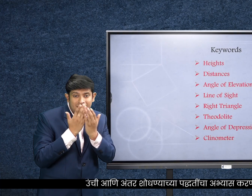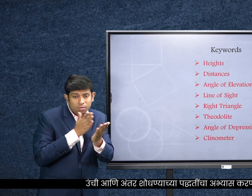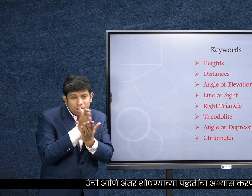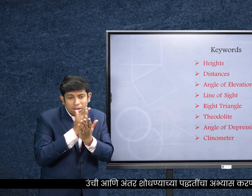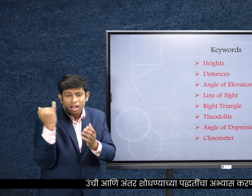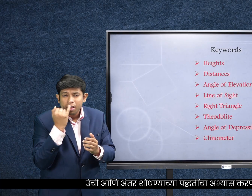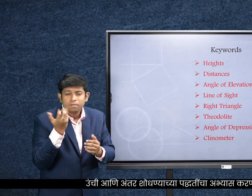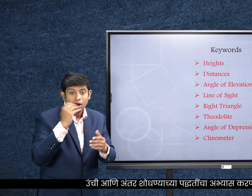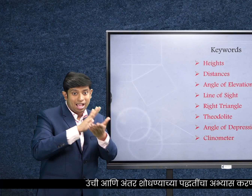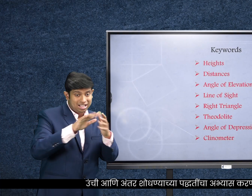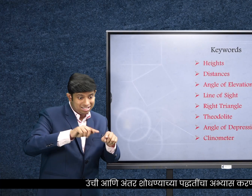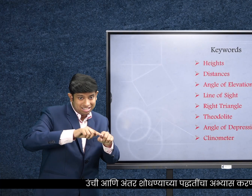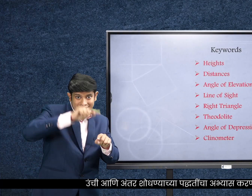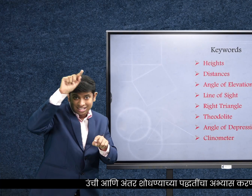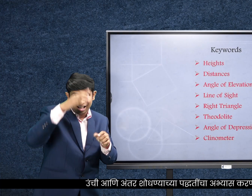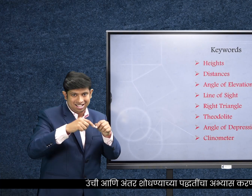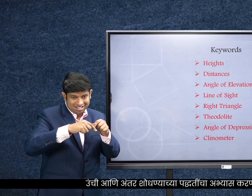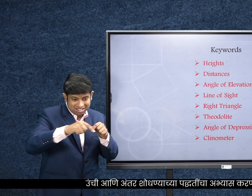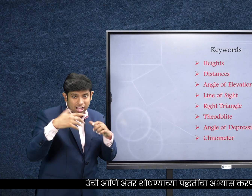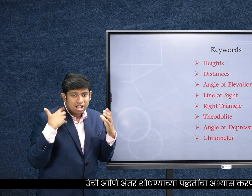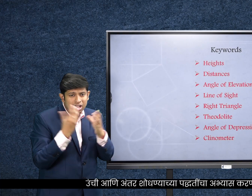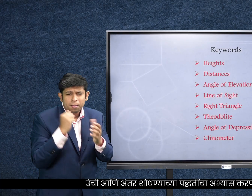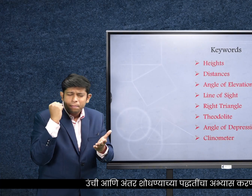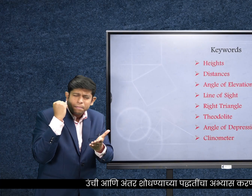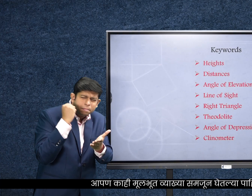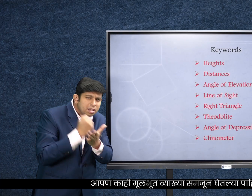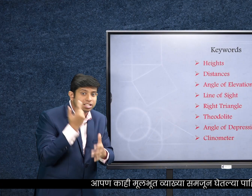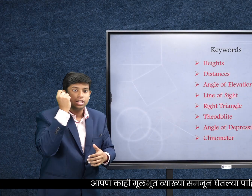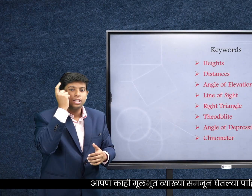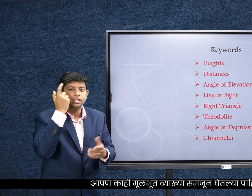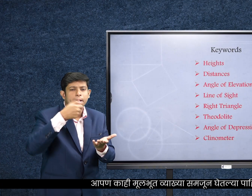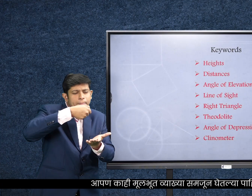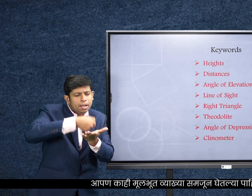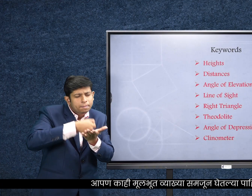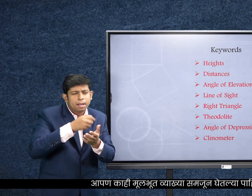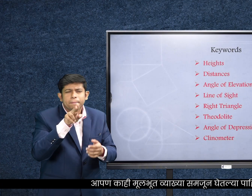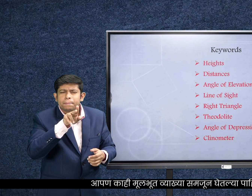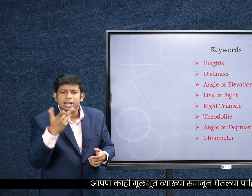उंची आणि अंतर शोधण्याच्या पद्धतींचा अभ्यास करण्यापूर्वी आपण काही मूलभूत व्याख्या समजून घेतल्या